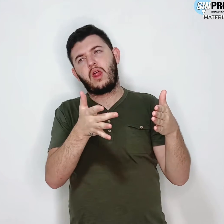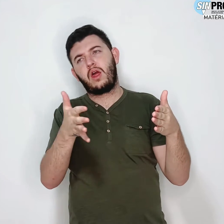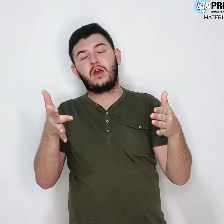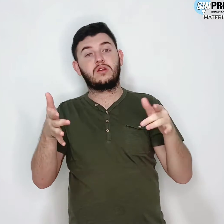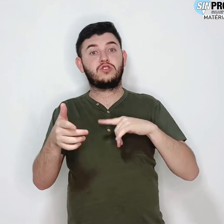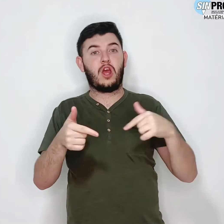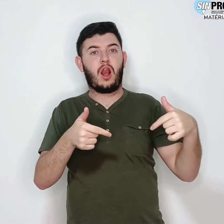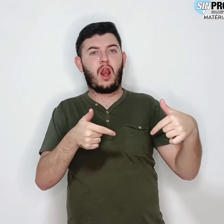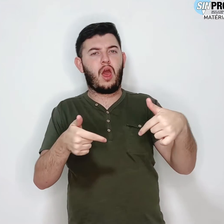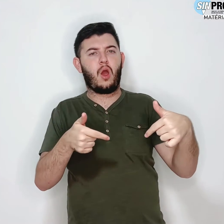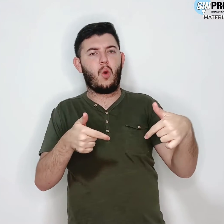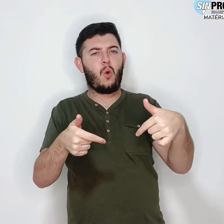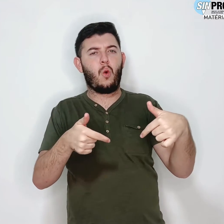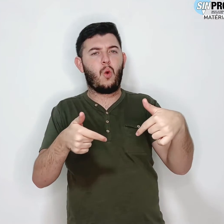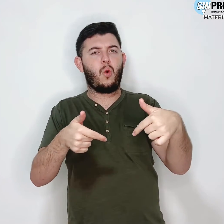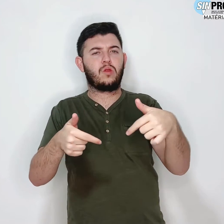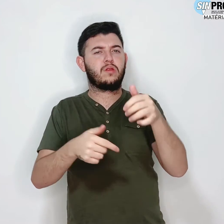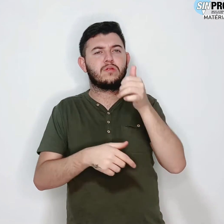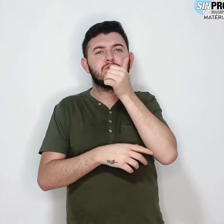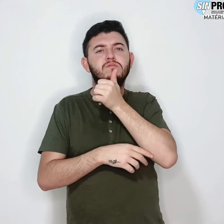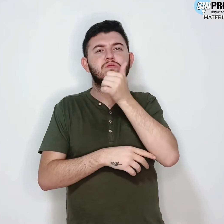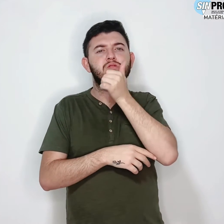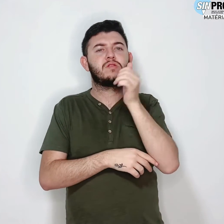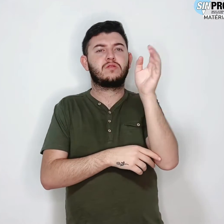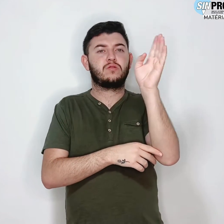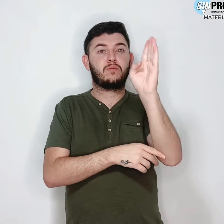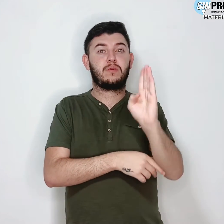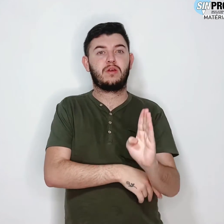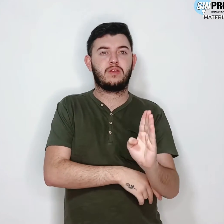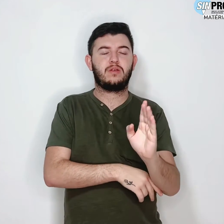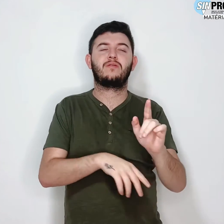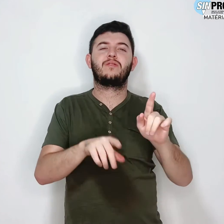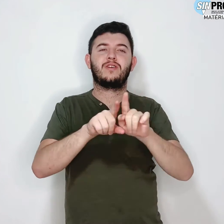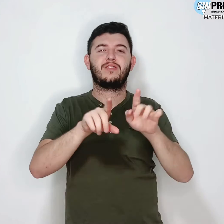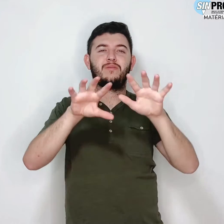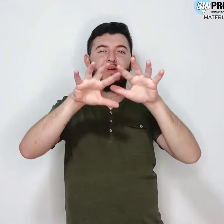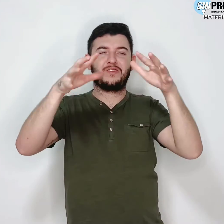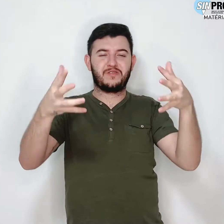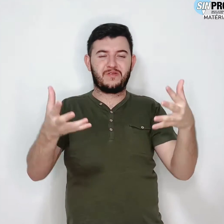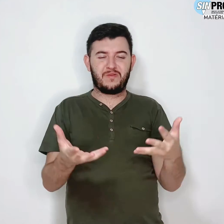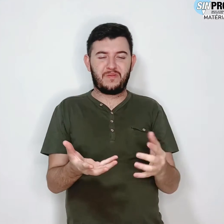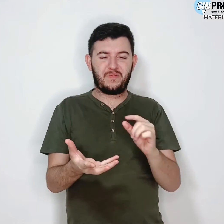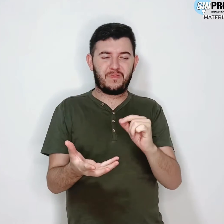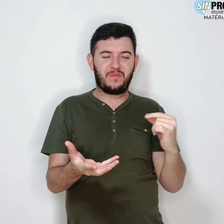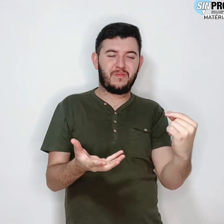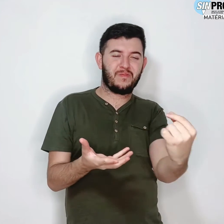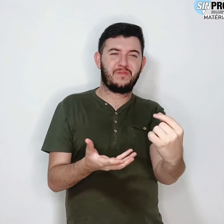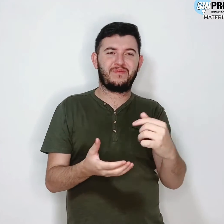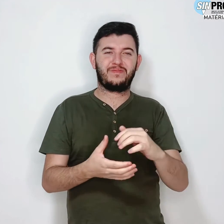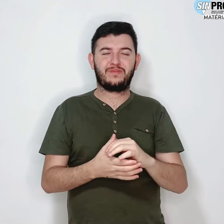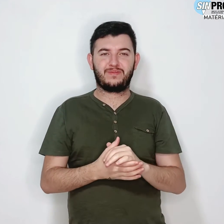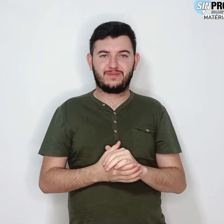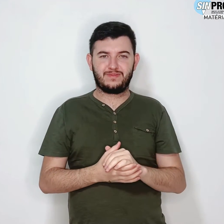foi travado por mulheres no Brasil e no mundo. No Brasil, há registros